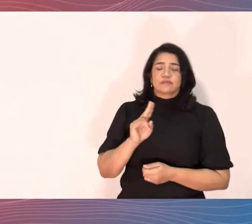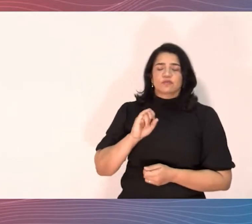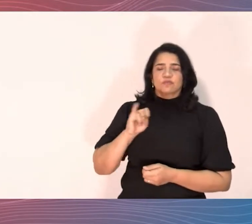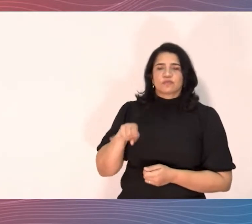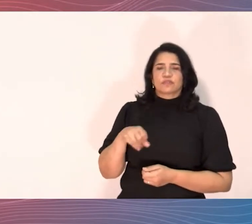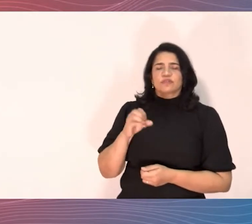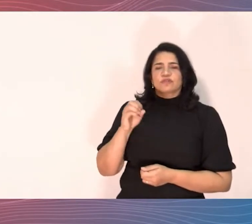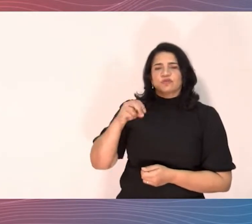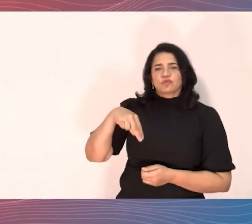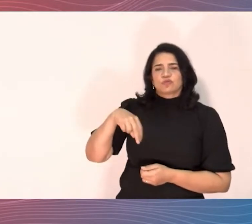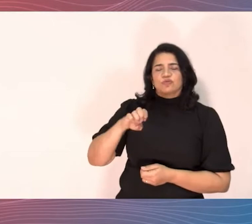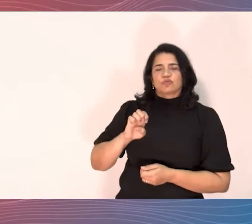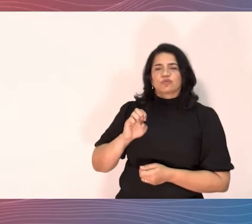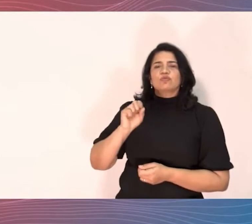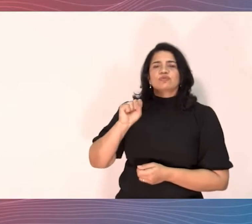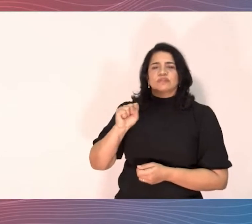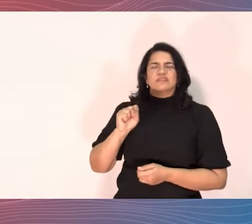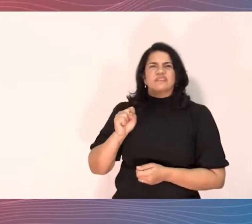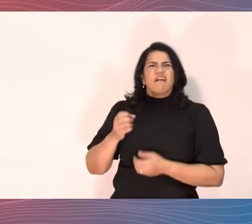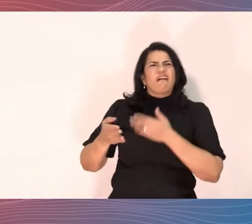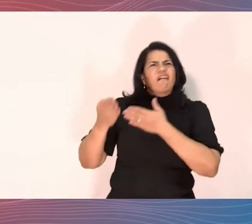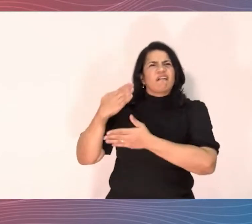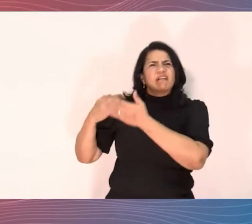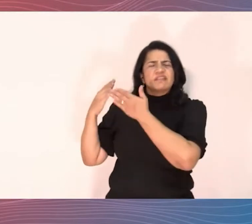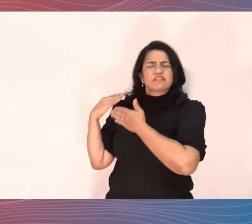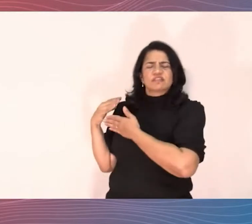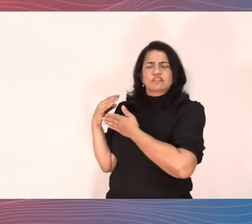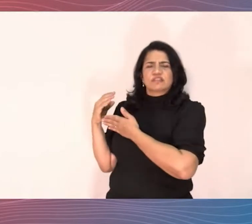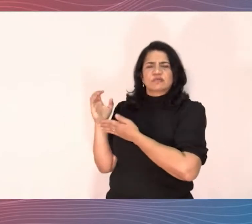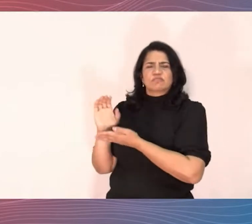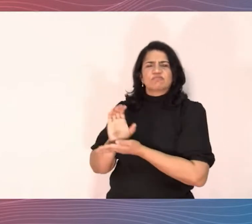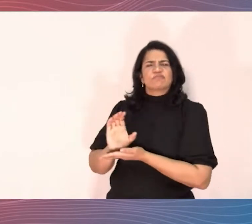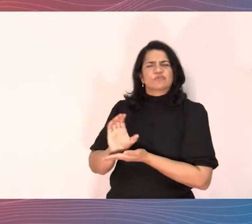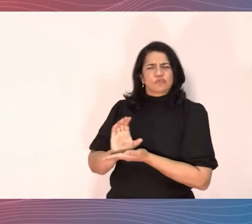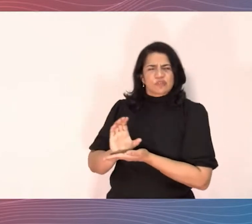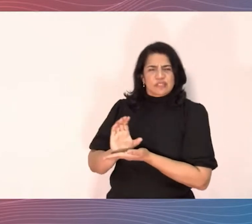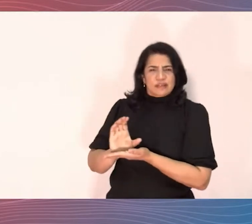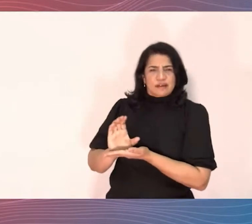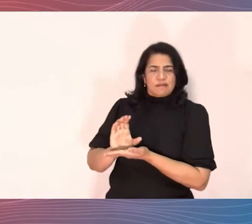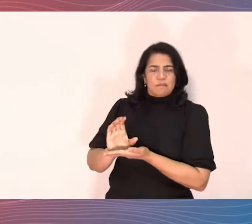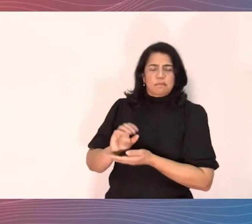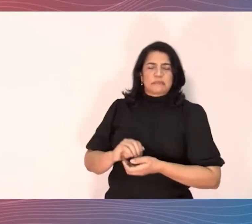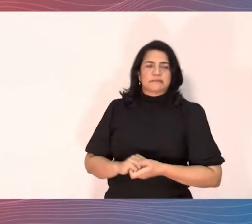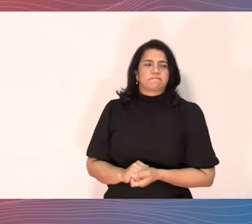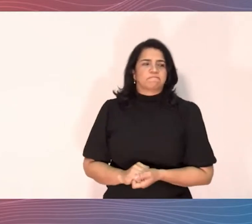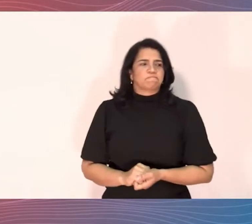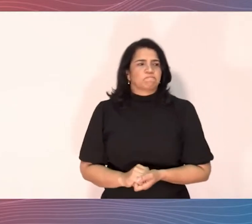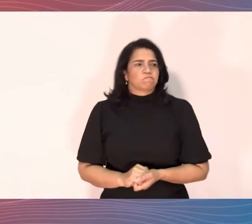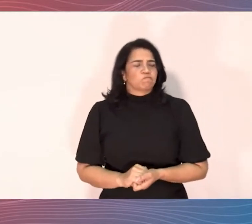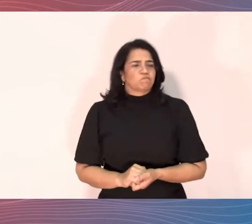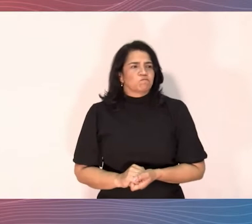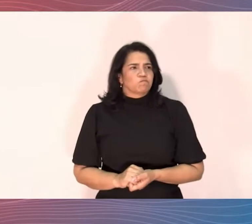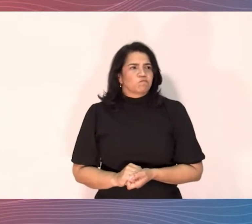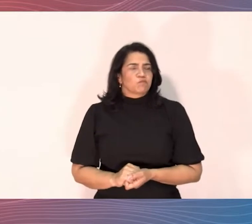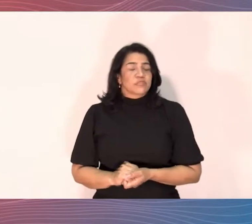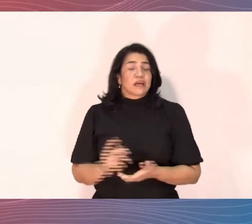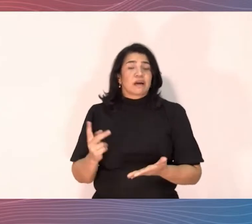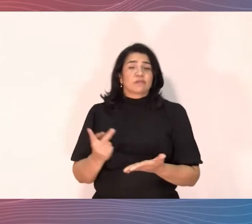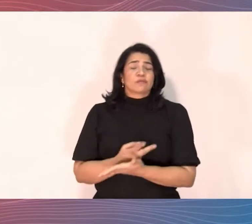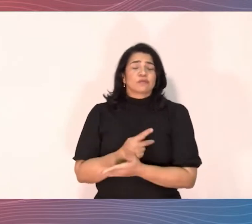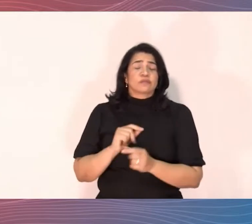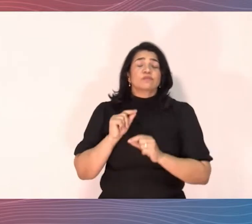era cheio de problemas. Problema entre os irmãos, entre as irmãs, né? Todos vieram de uma forma